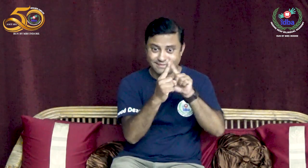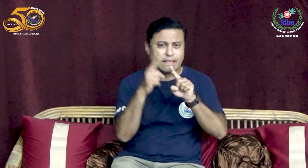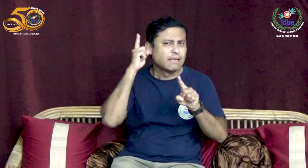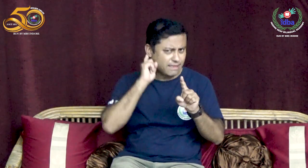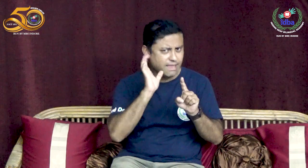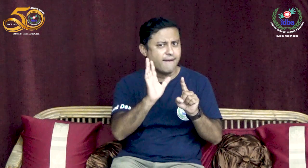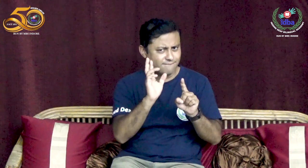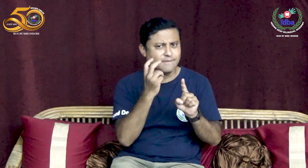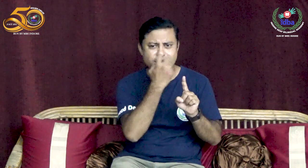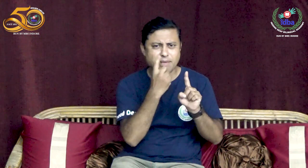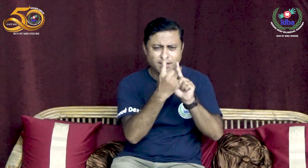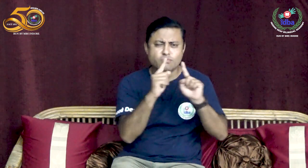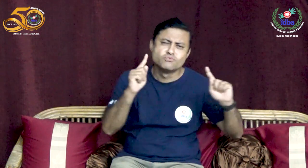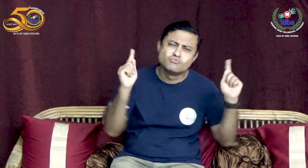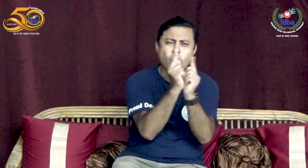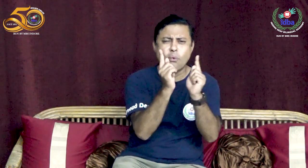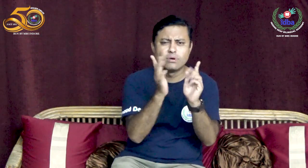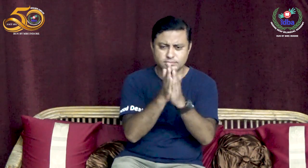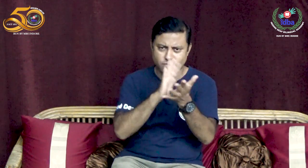सकते हैं। जब कान की मशीन लगाते